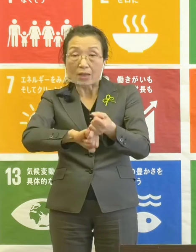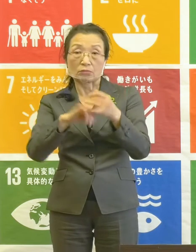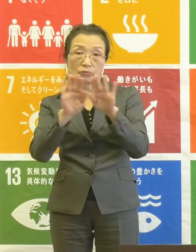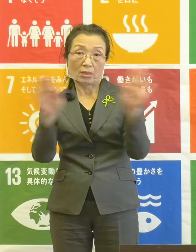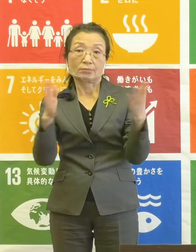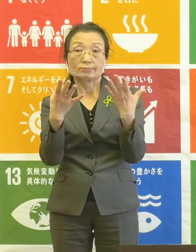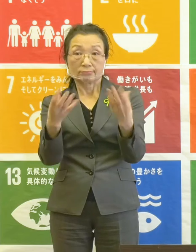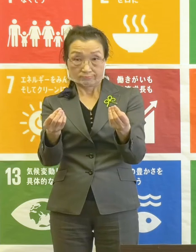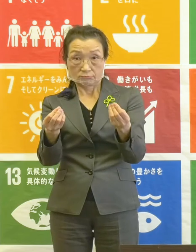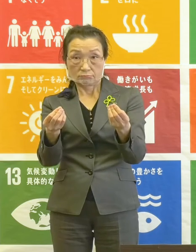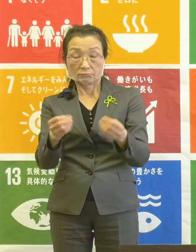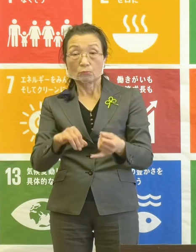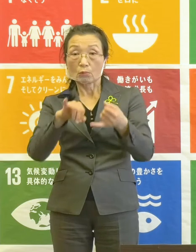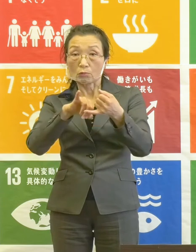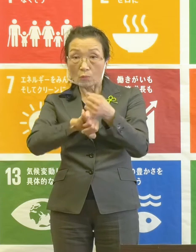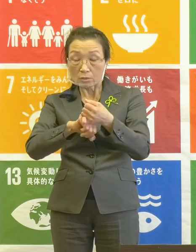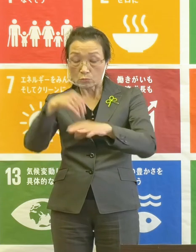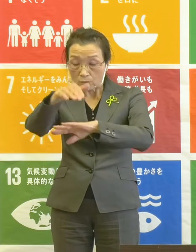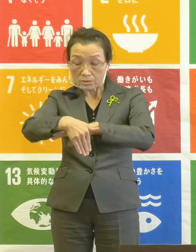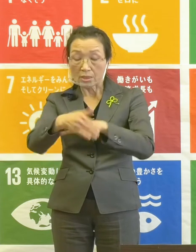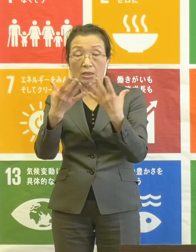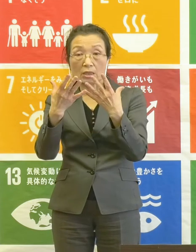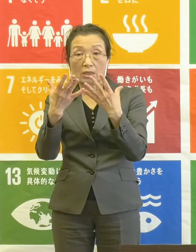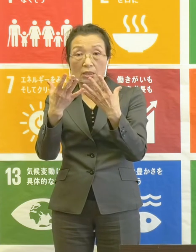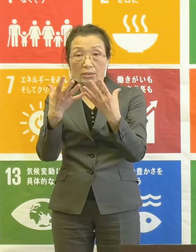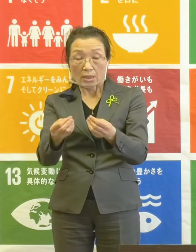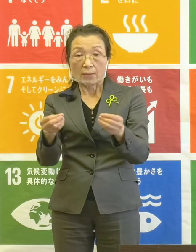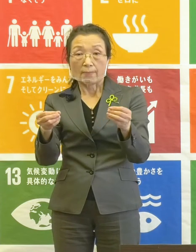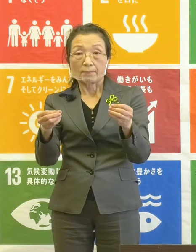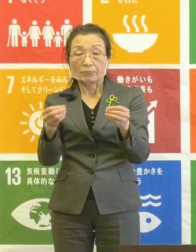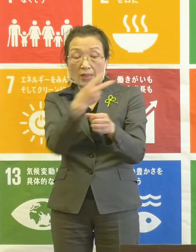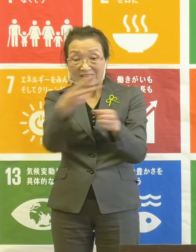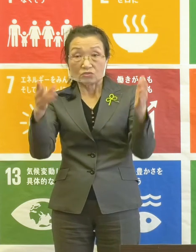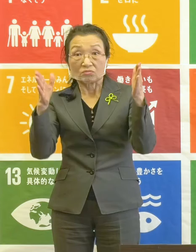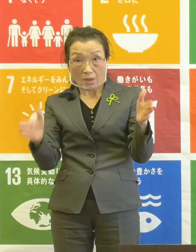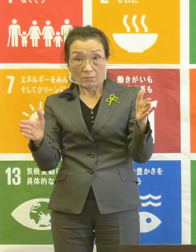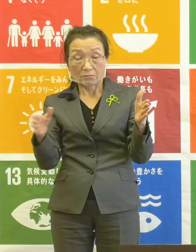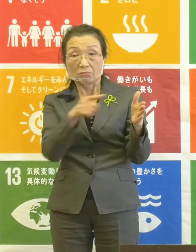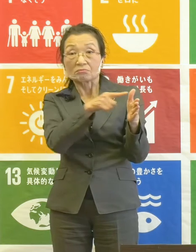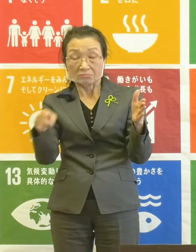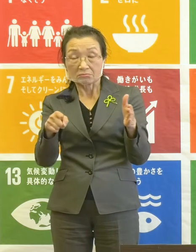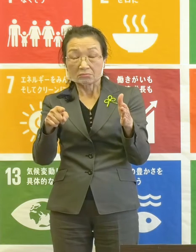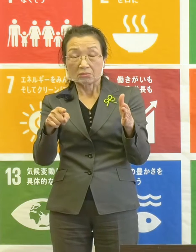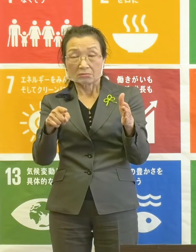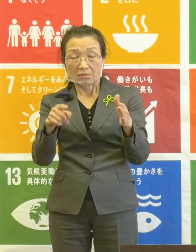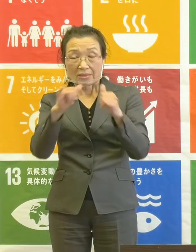。その予約の受付から2週間で那須塩原市の全人口